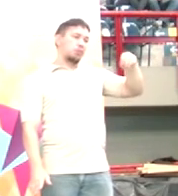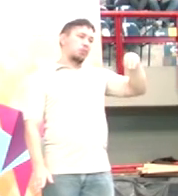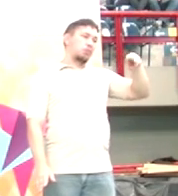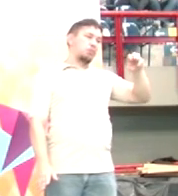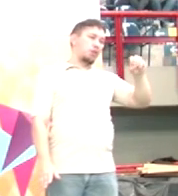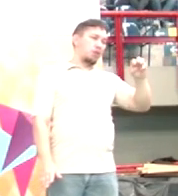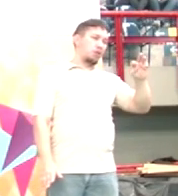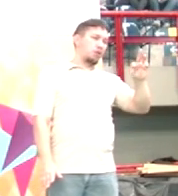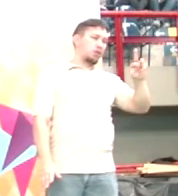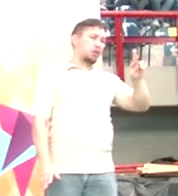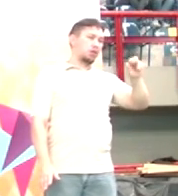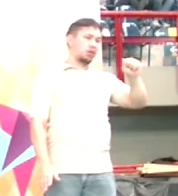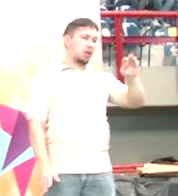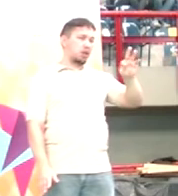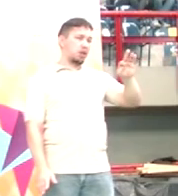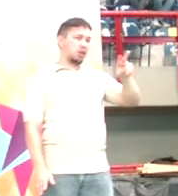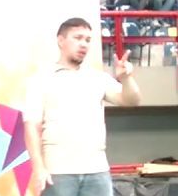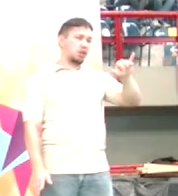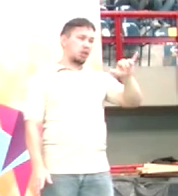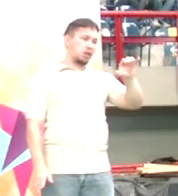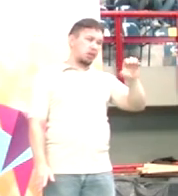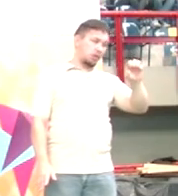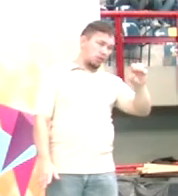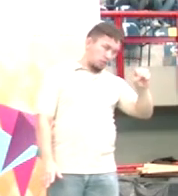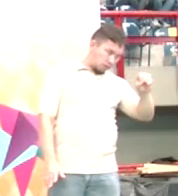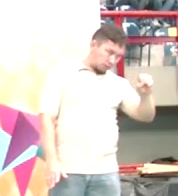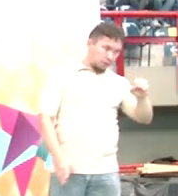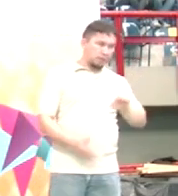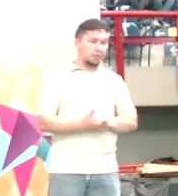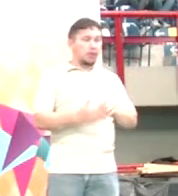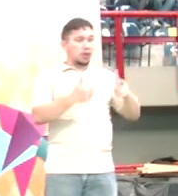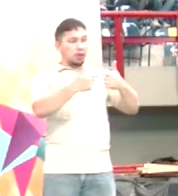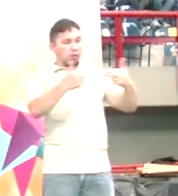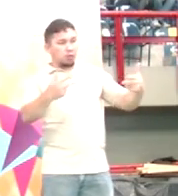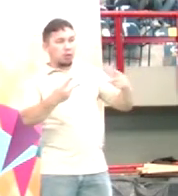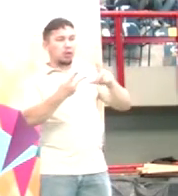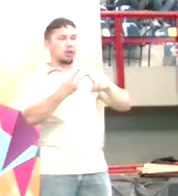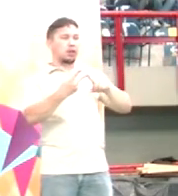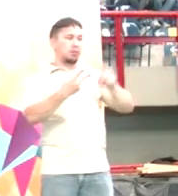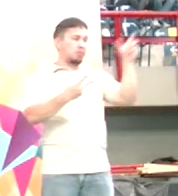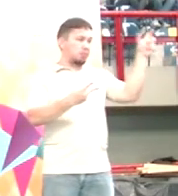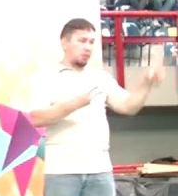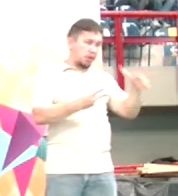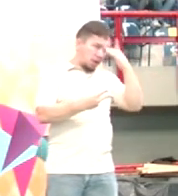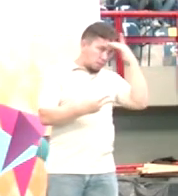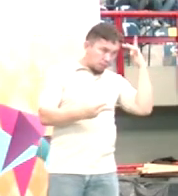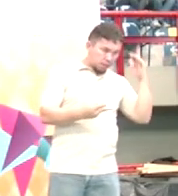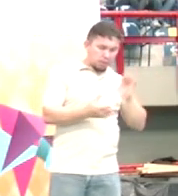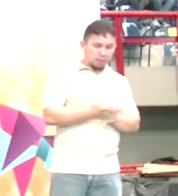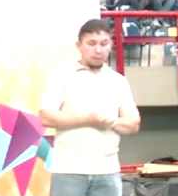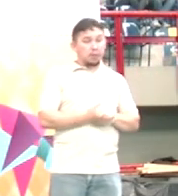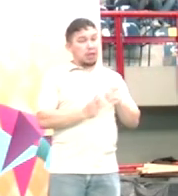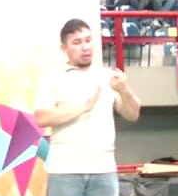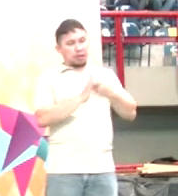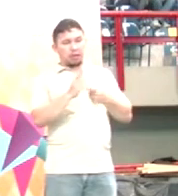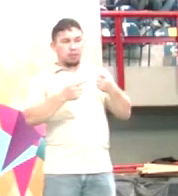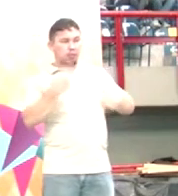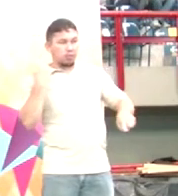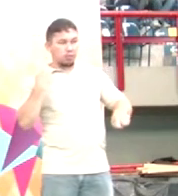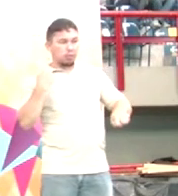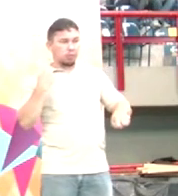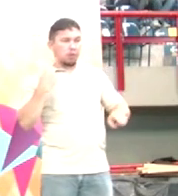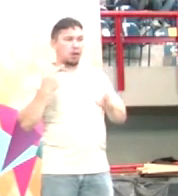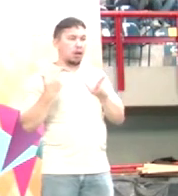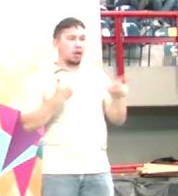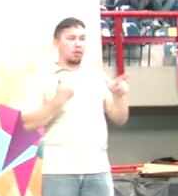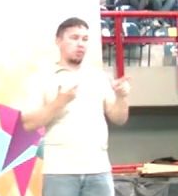pronome reto. Eles usam o mesmo para se referir coisas e pessoas. Tá certo? Então na redação é errado por isso. Esse